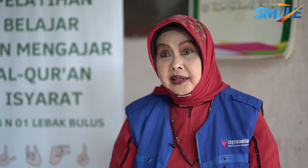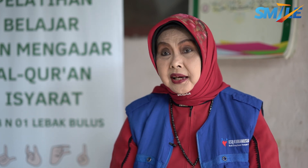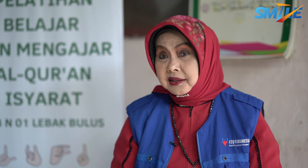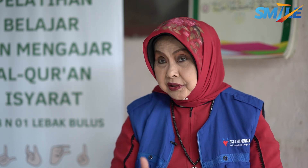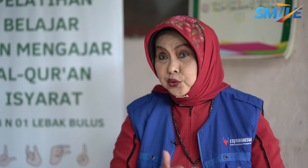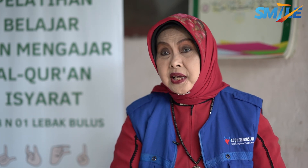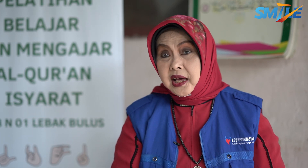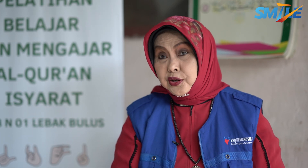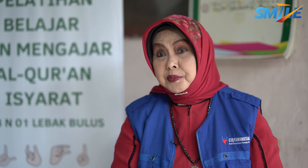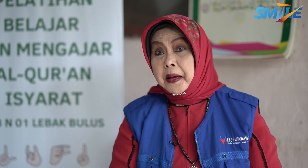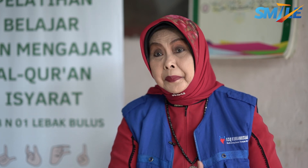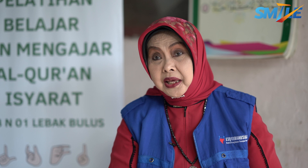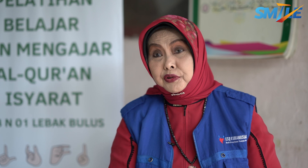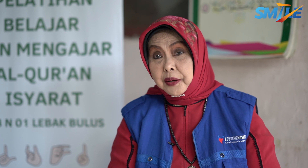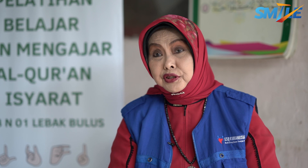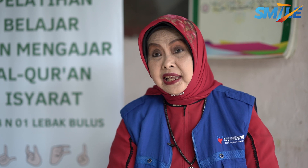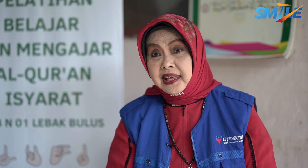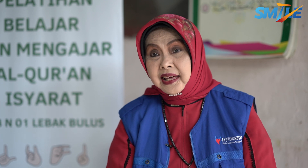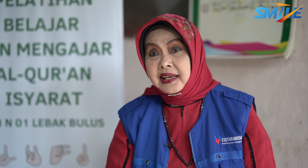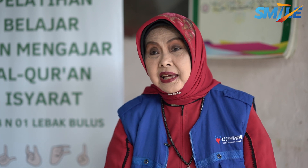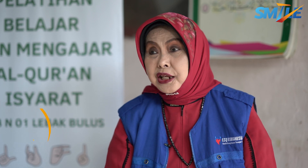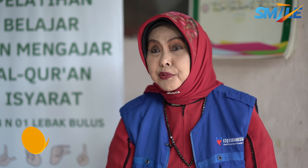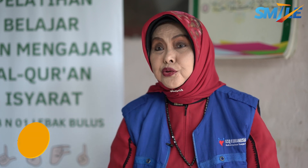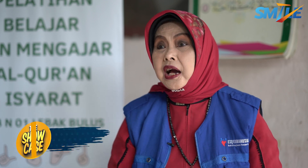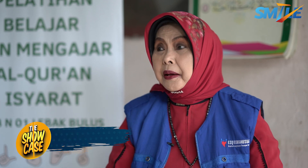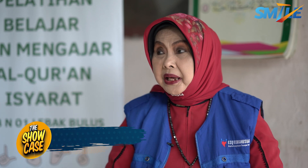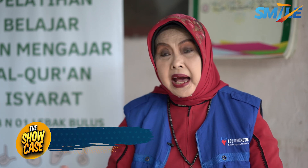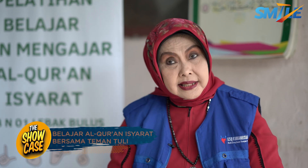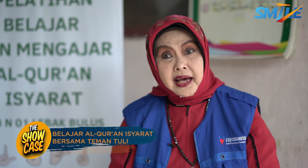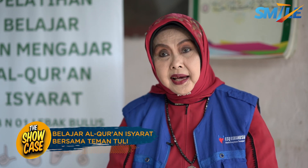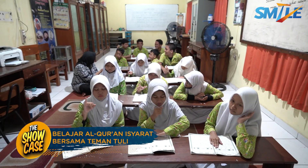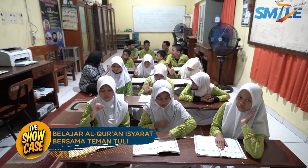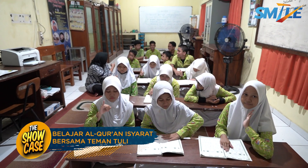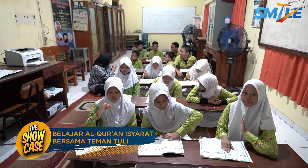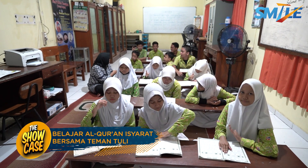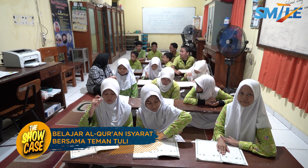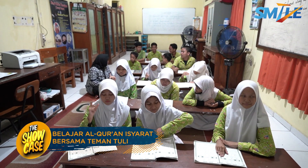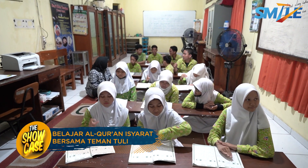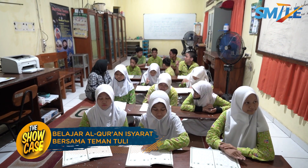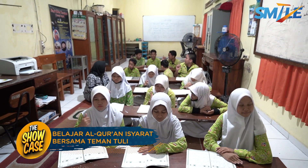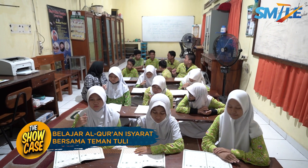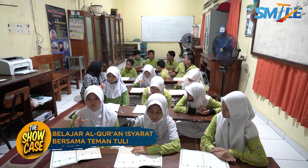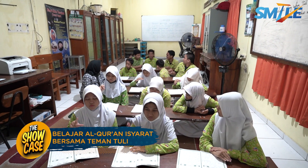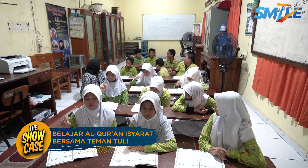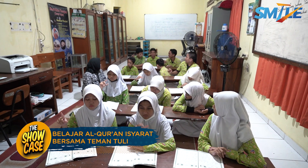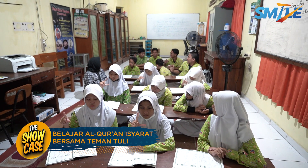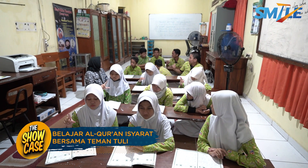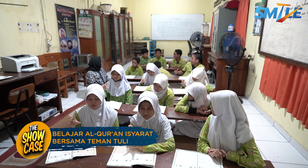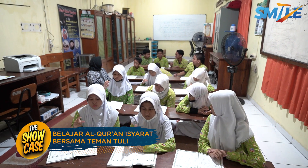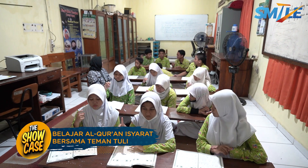yang tentu saja harus mendampingi putra-putrinya. Ini pun juga kami ajak untuk mengikuti pelatihan ini, untuk bisa menguasai